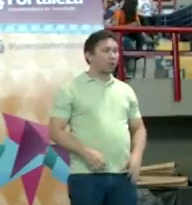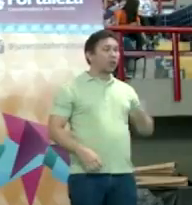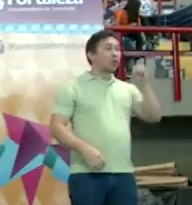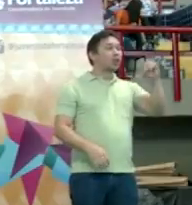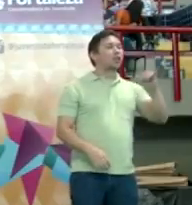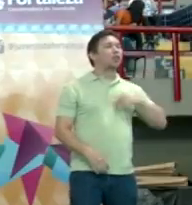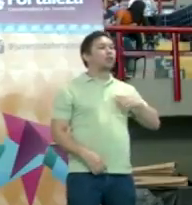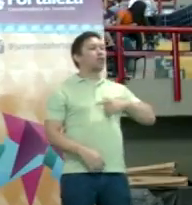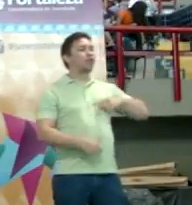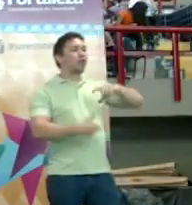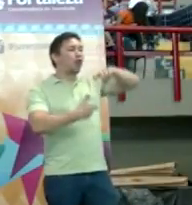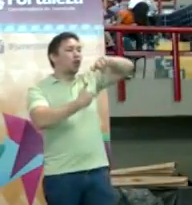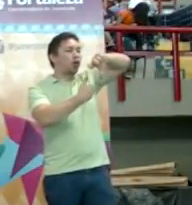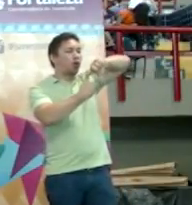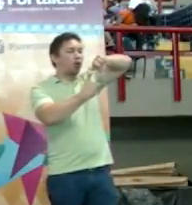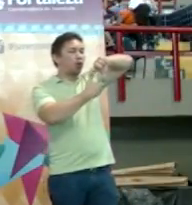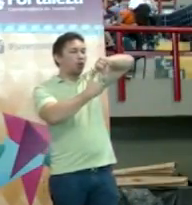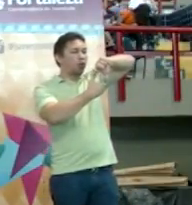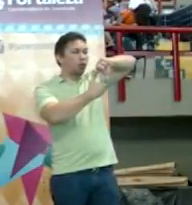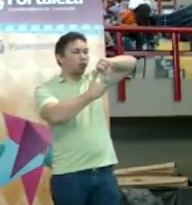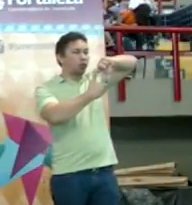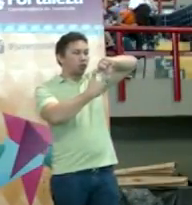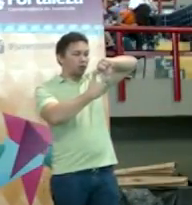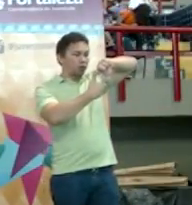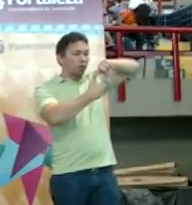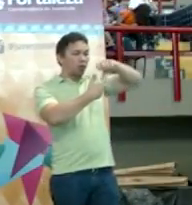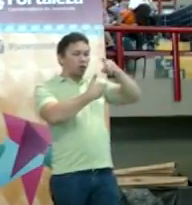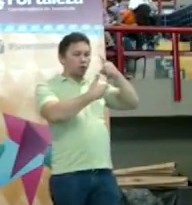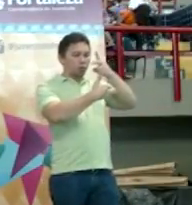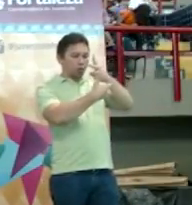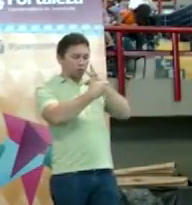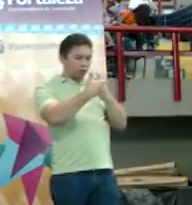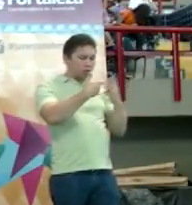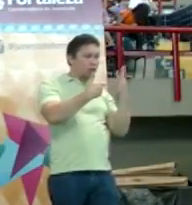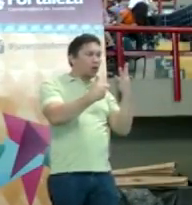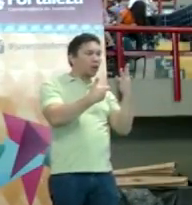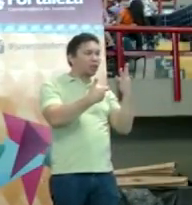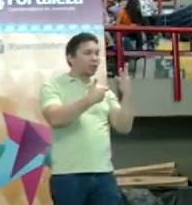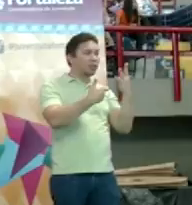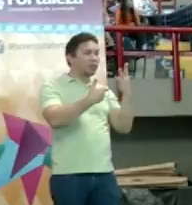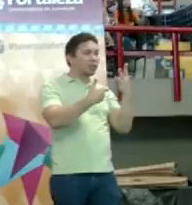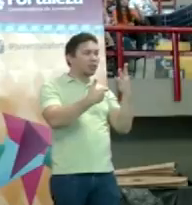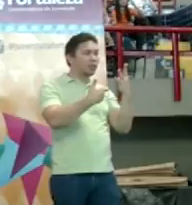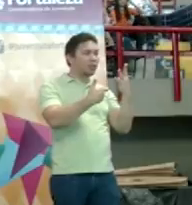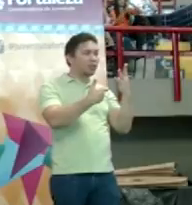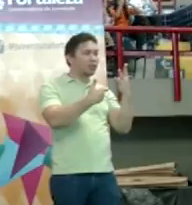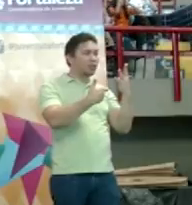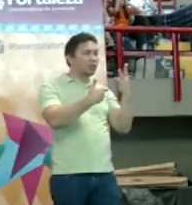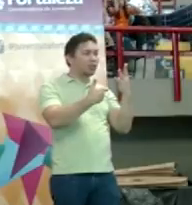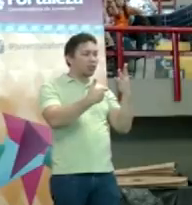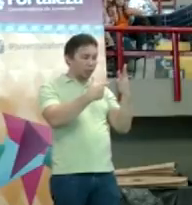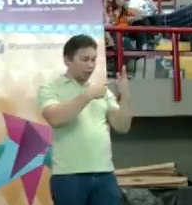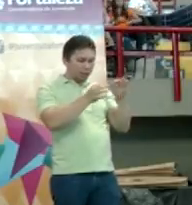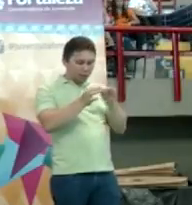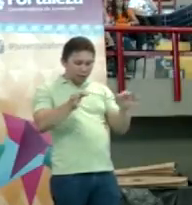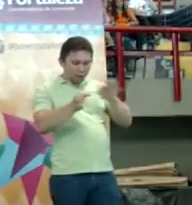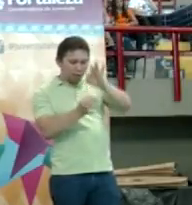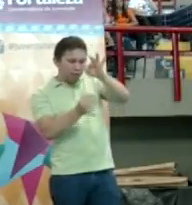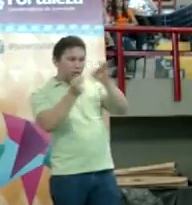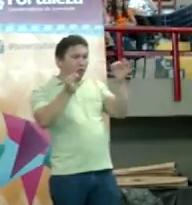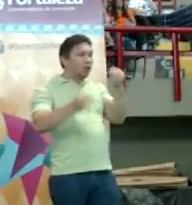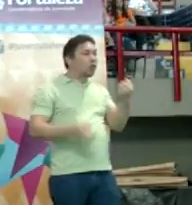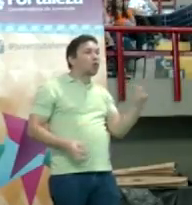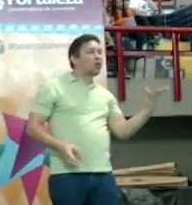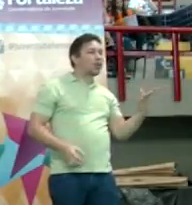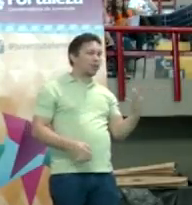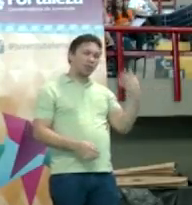desse, o quadrado não carrega consigo 4 lados, então ele vai carregar consigo quantas arestas?